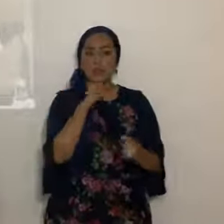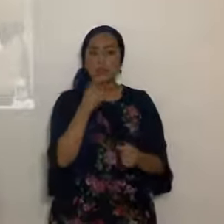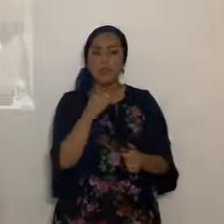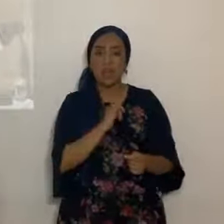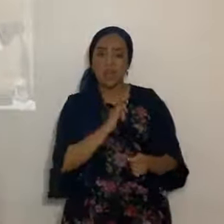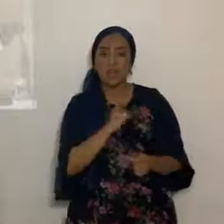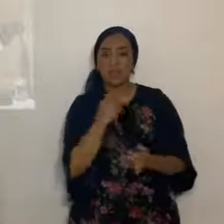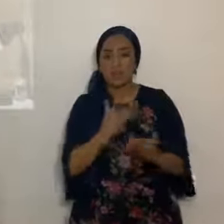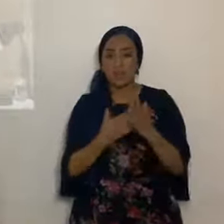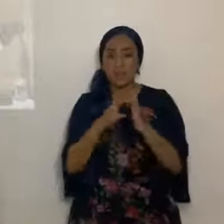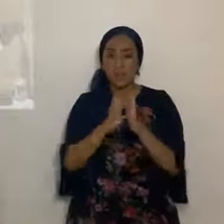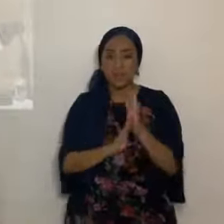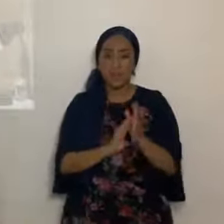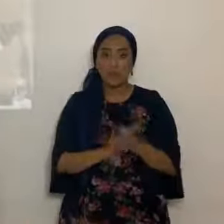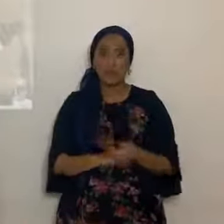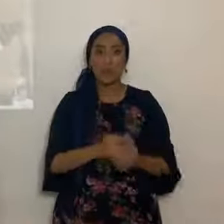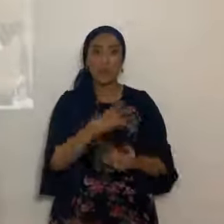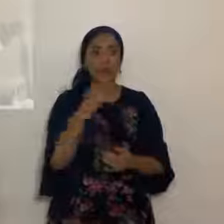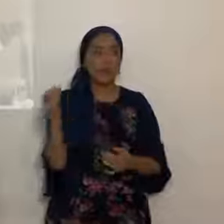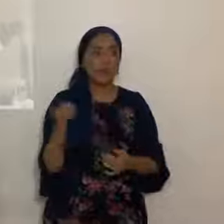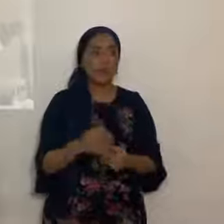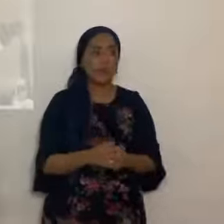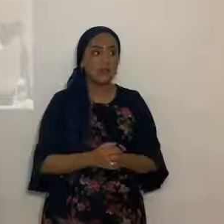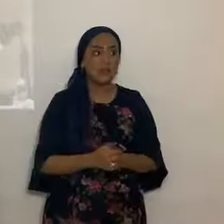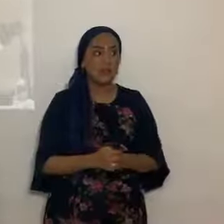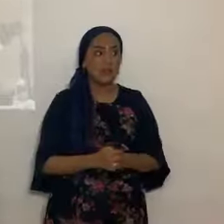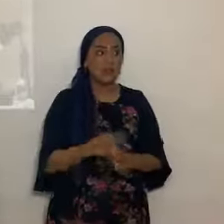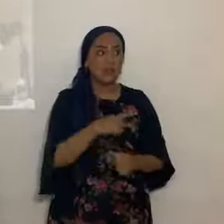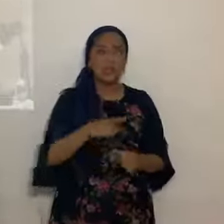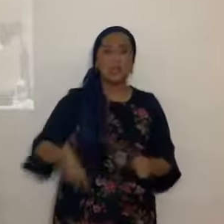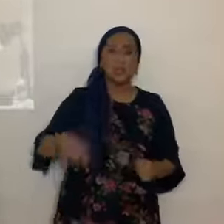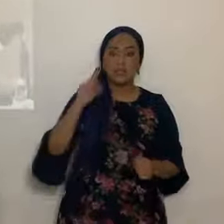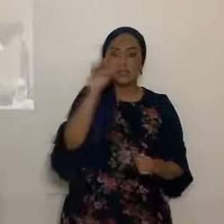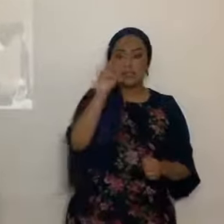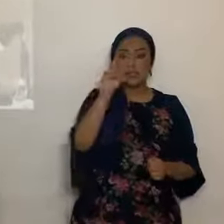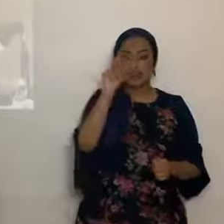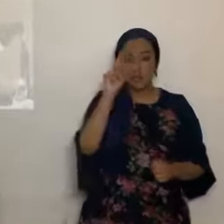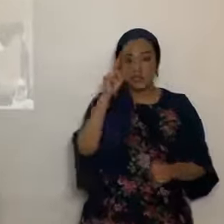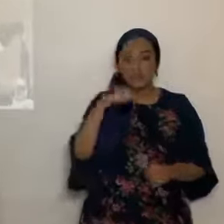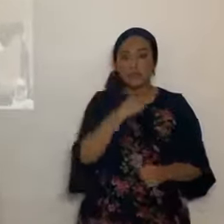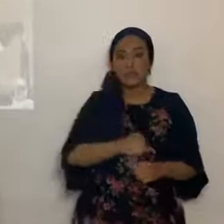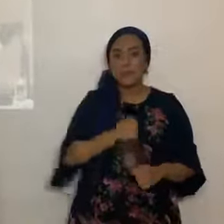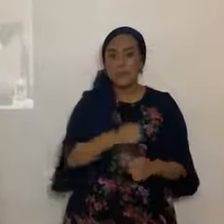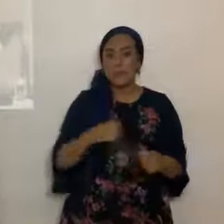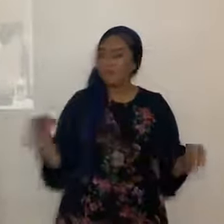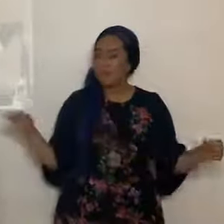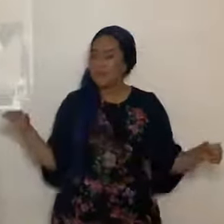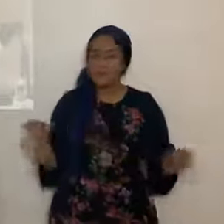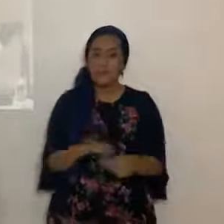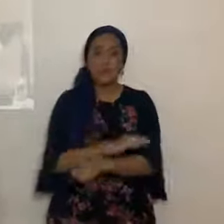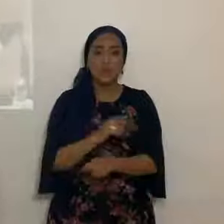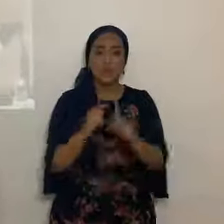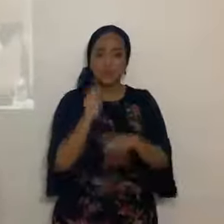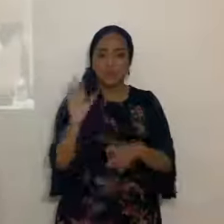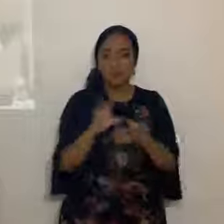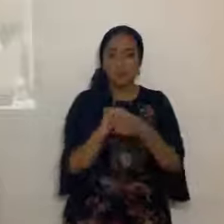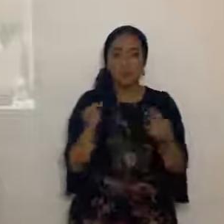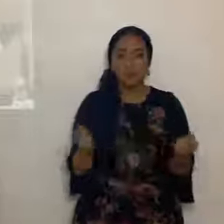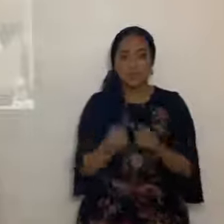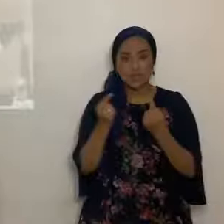dice la Biblia, y entonces el rey David tuvo que arrepentirse totalmente de su